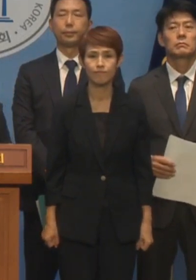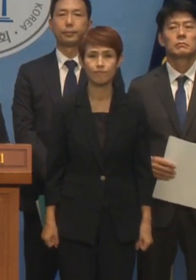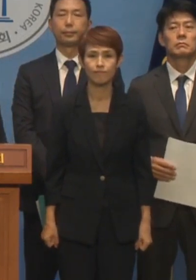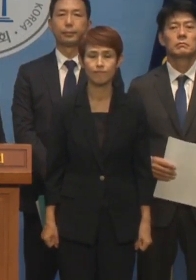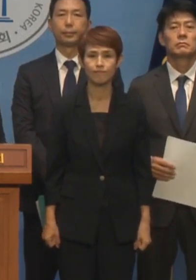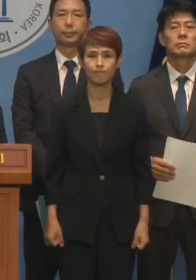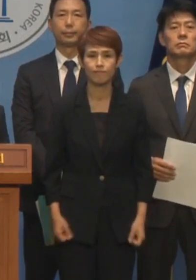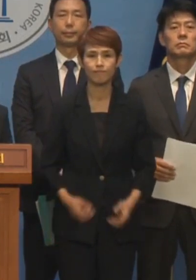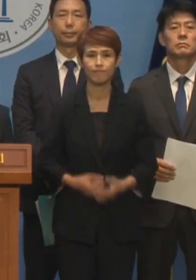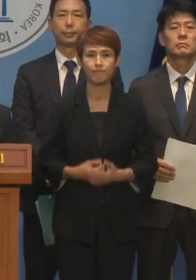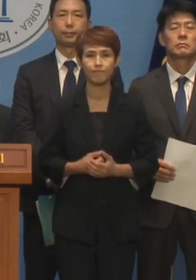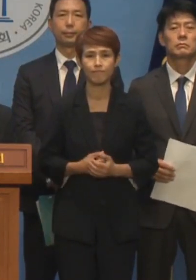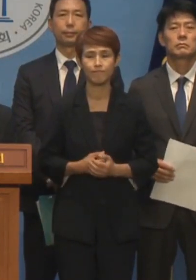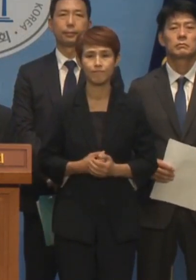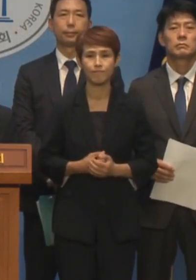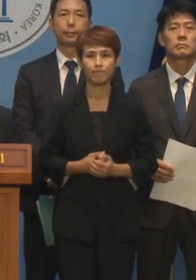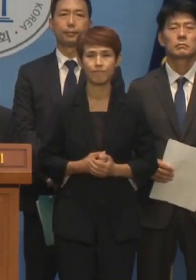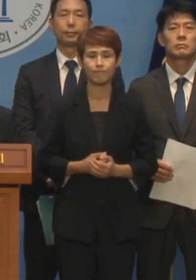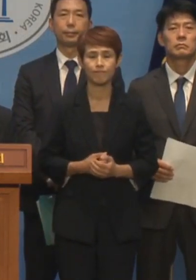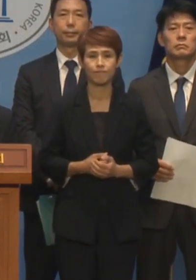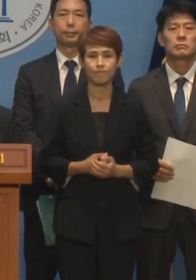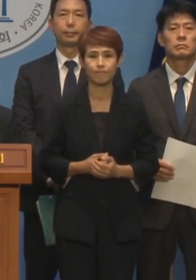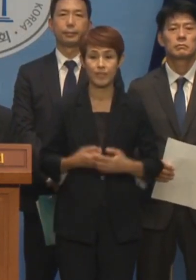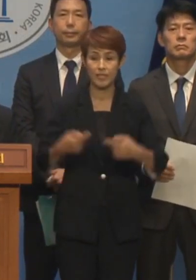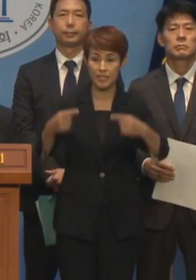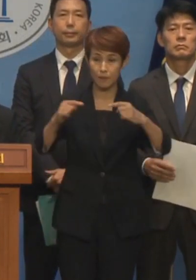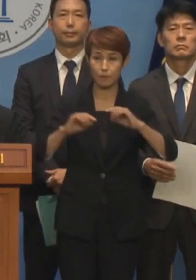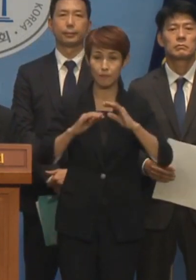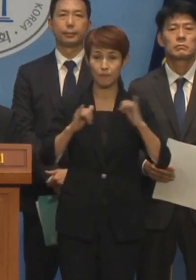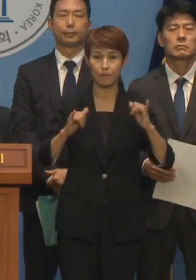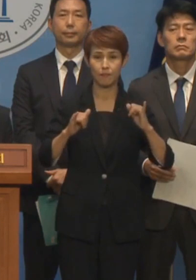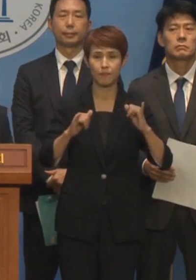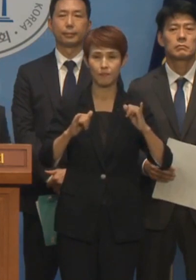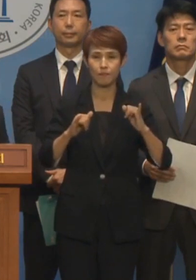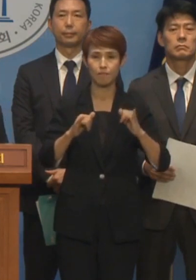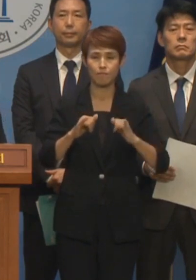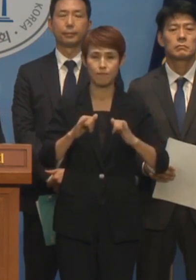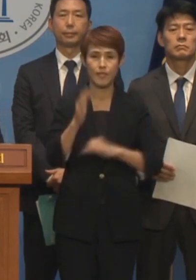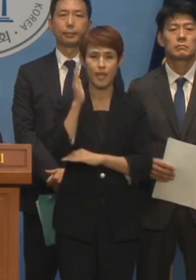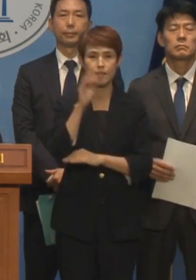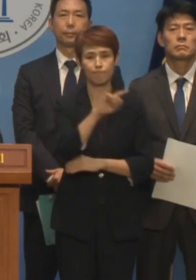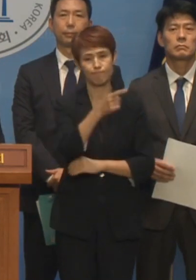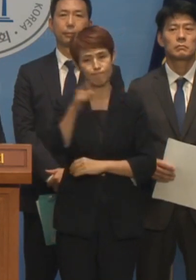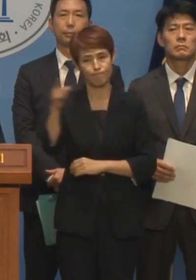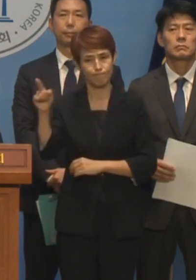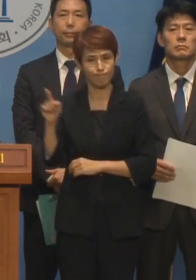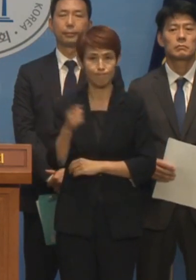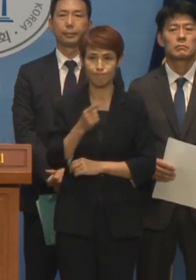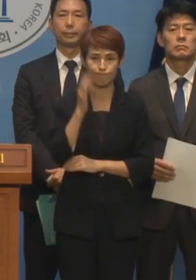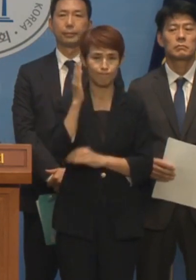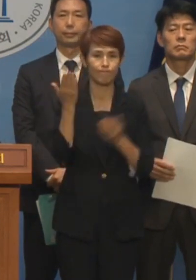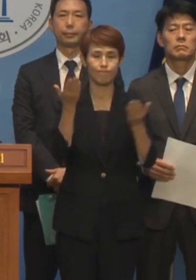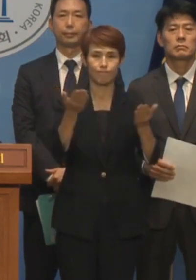성명서 낭독 이후에 참석하신 의원님들의 한마디씩 듣도록 하겠습니다.